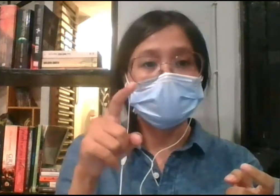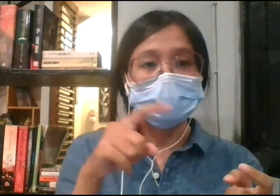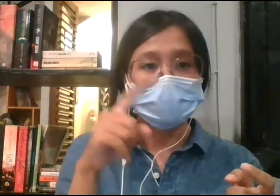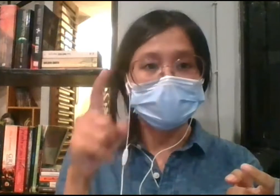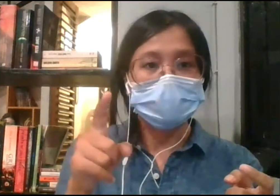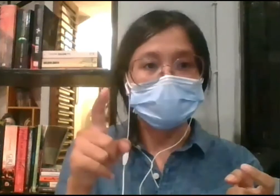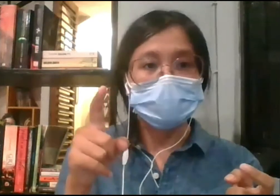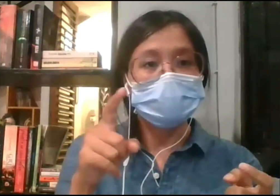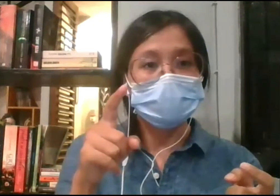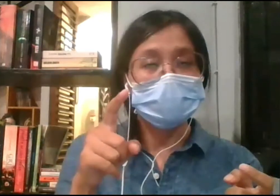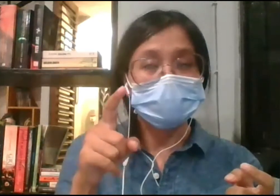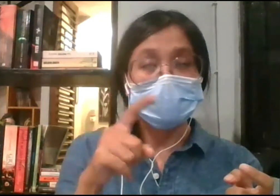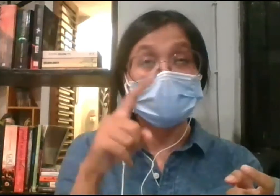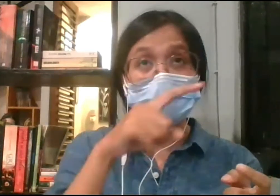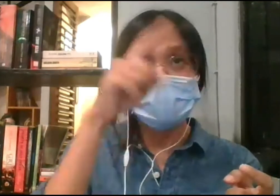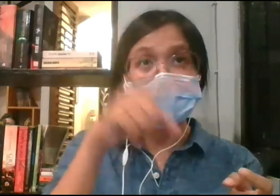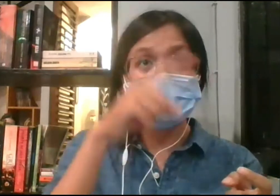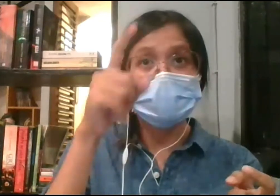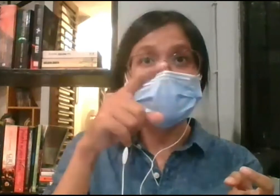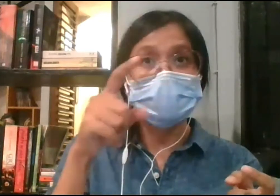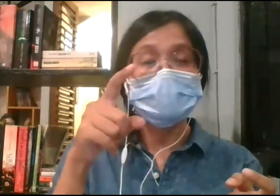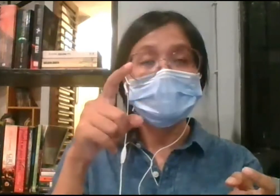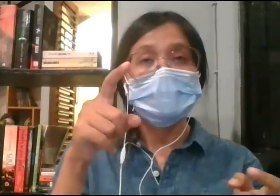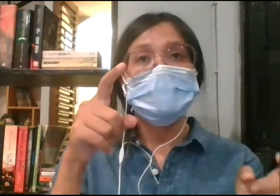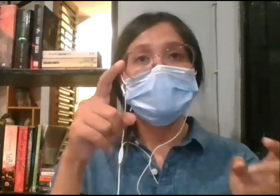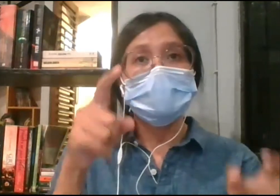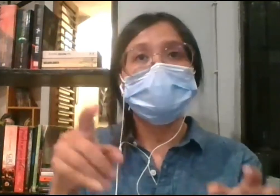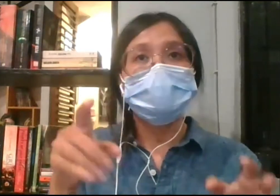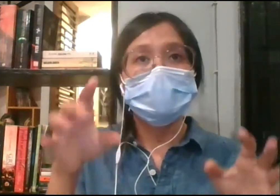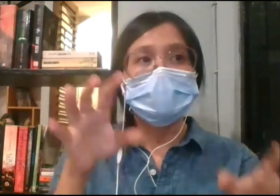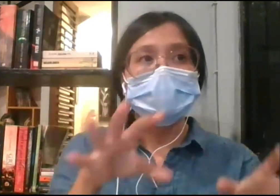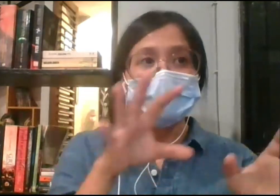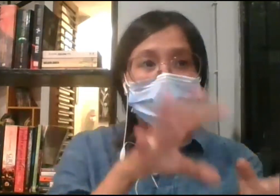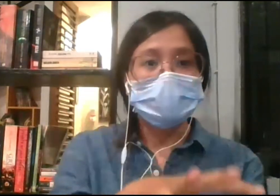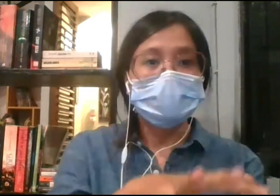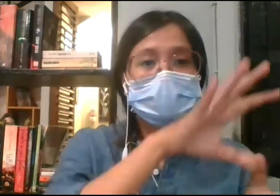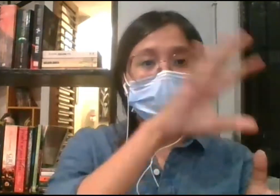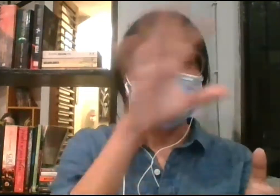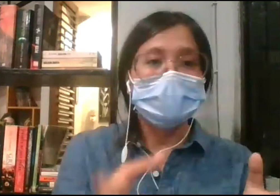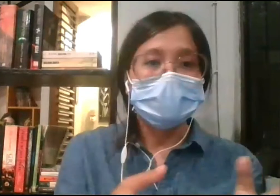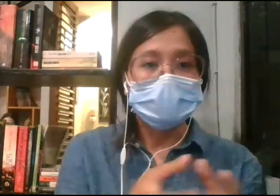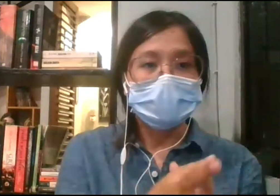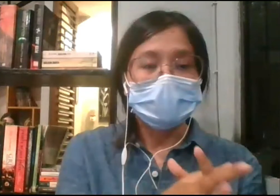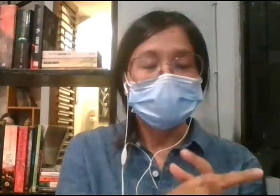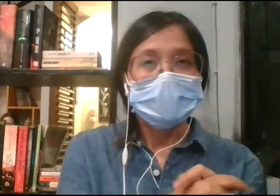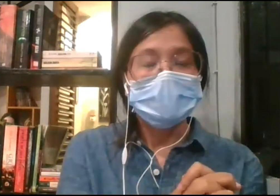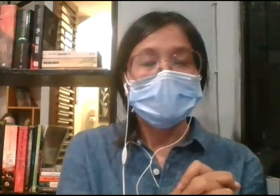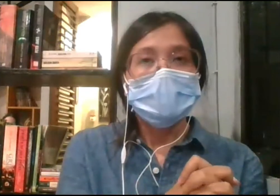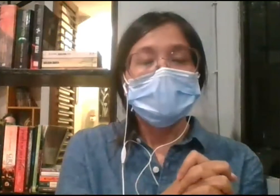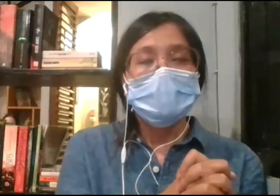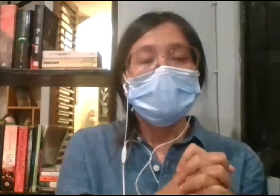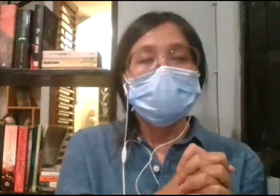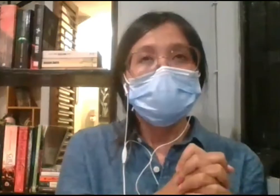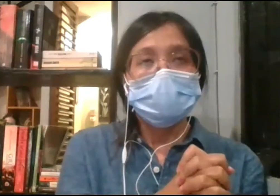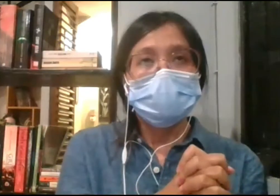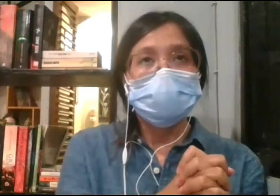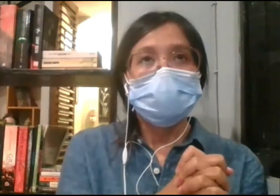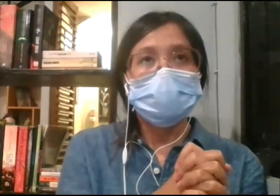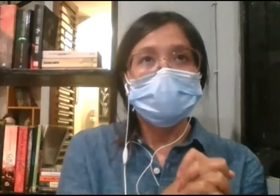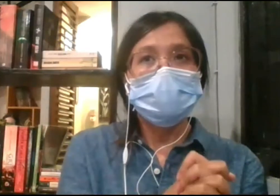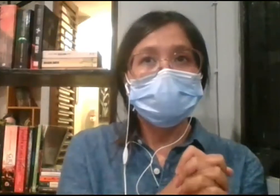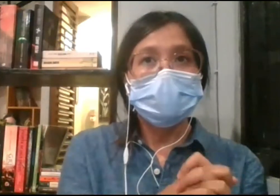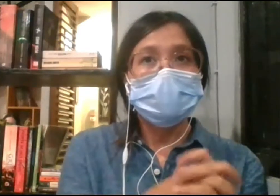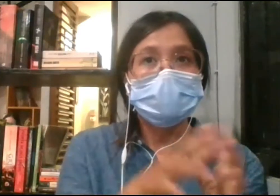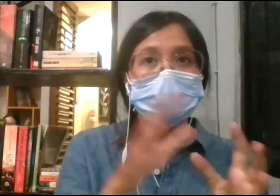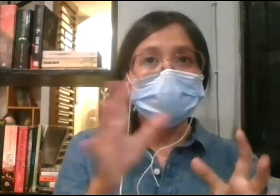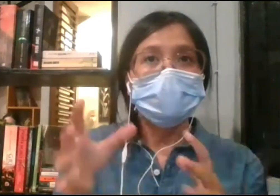kan sebuah hipotesis, angle itu kan pertanyaan yang kemudian ingin kita jawab dalam liputan kita. Nah,